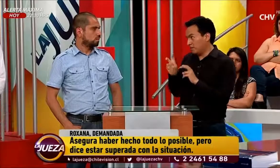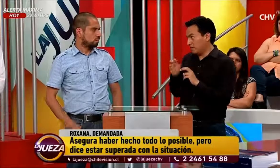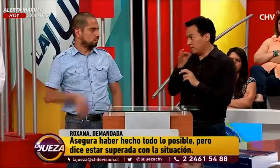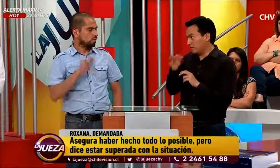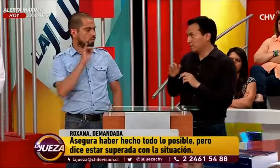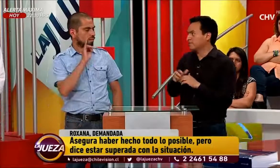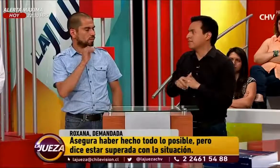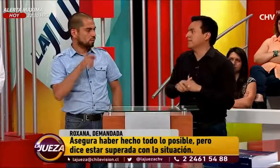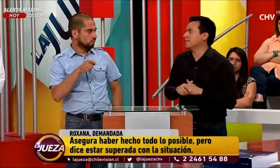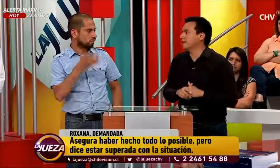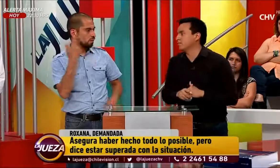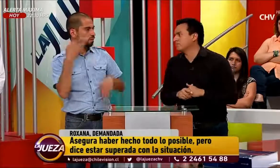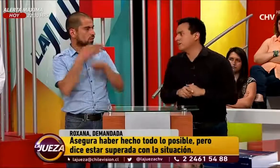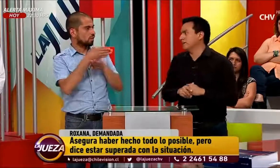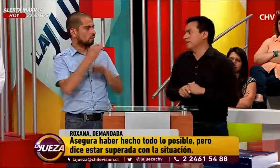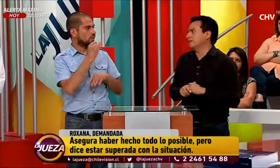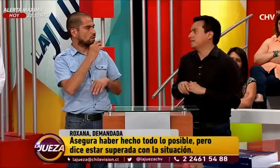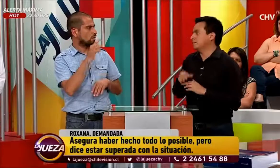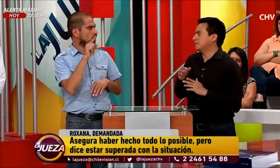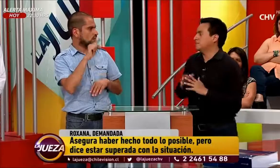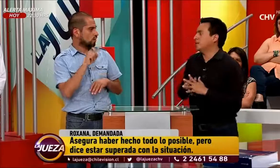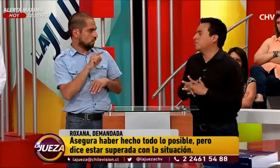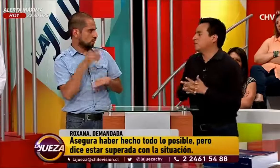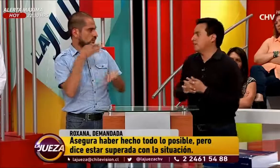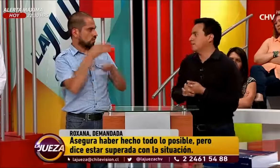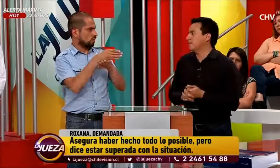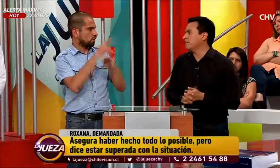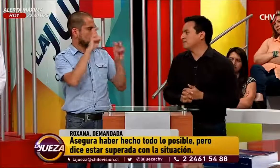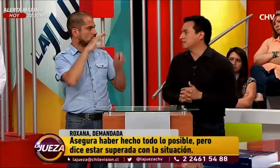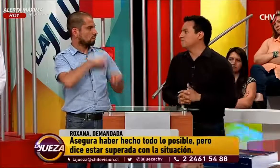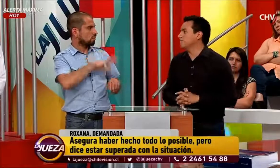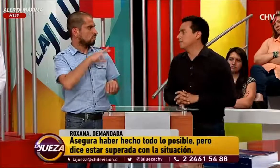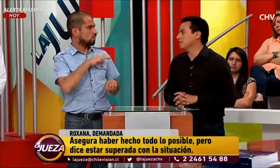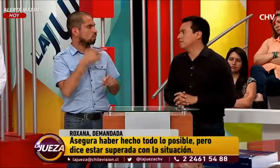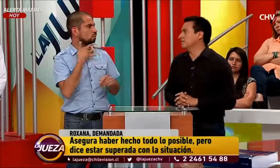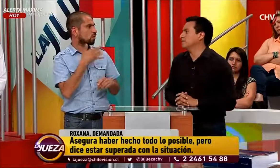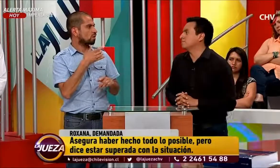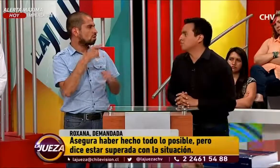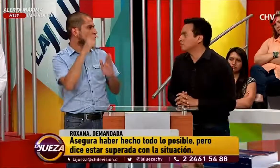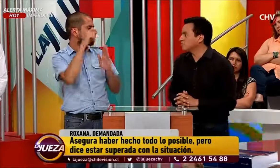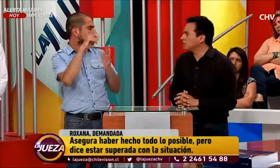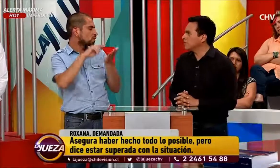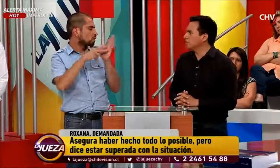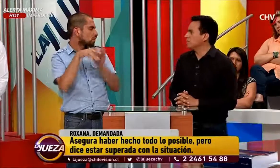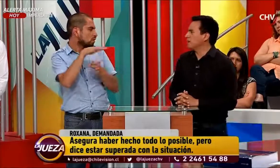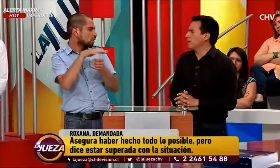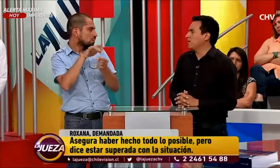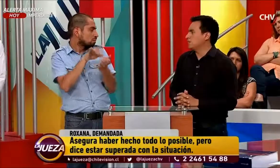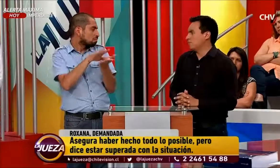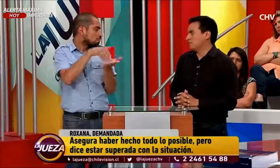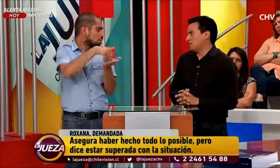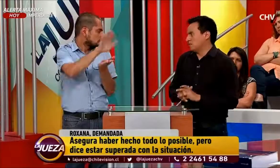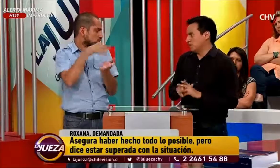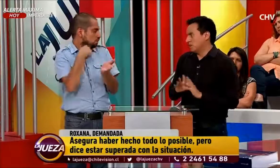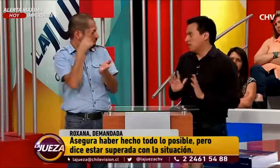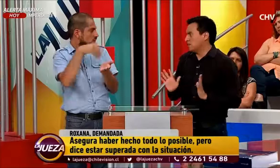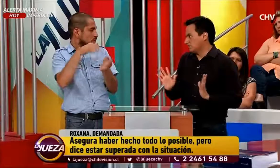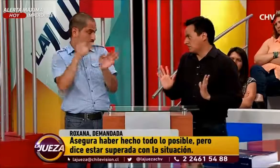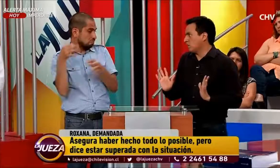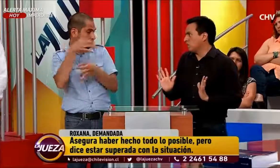le preguntan. Sí, fue el que le atiende. A ver, escuchen. Él fue al IPS para ver el tema de la pensión. Un problema que tenía,